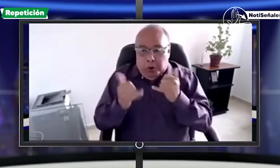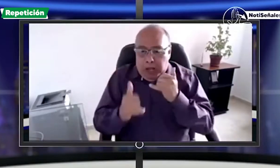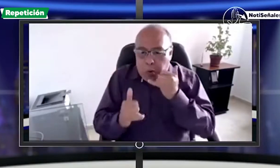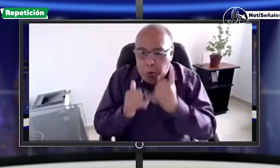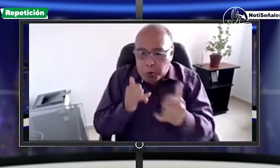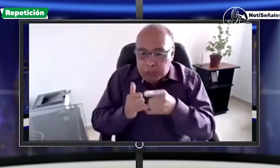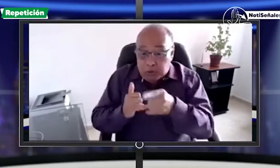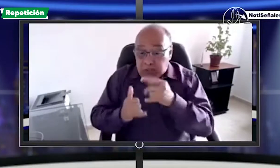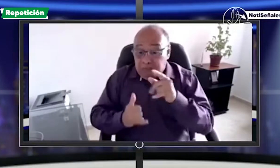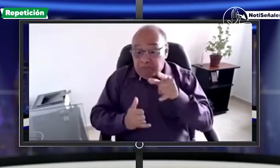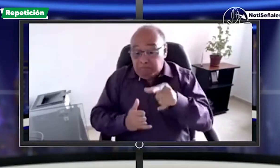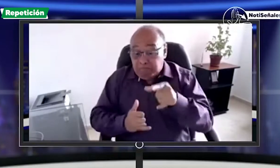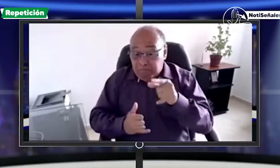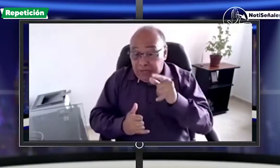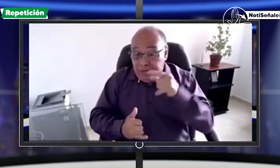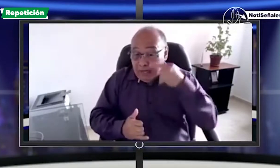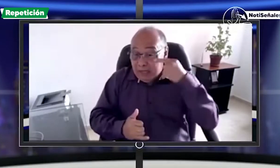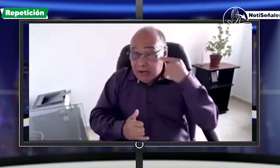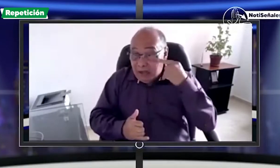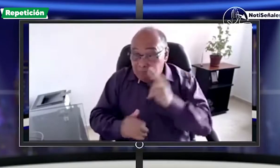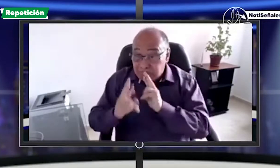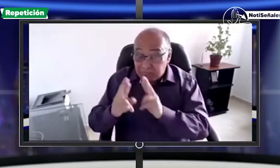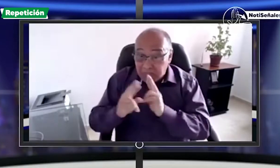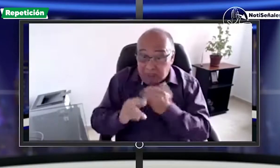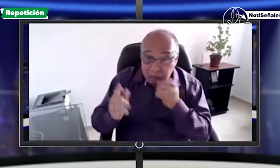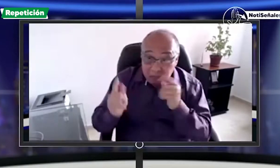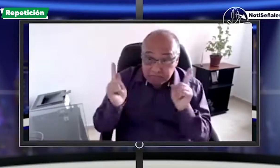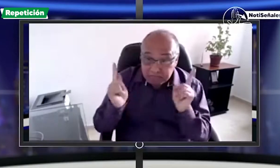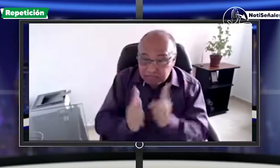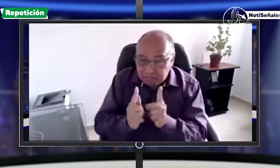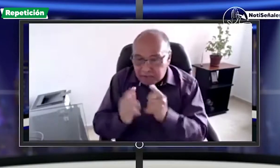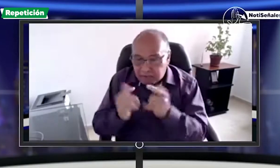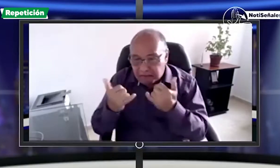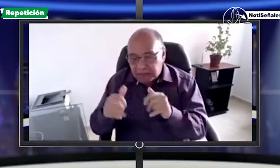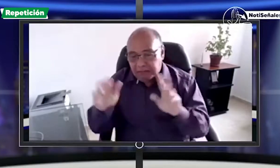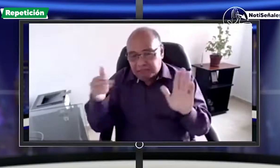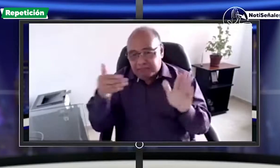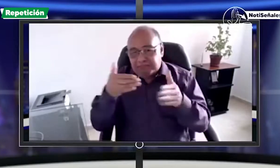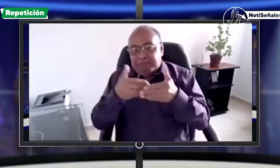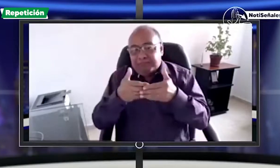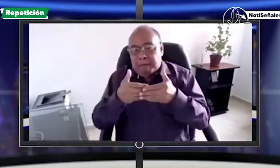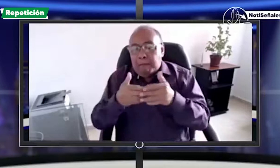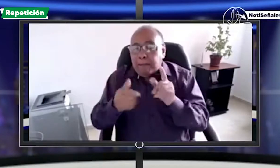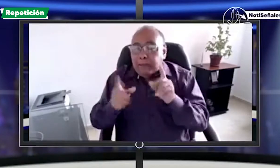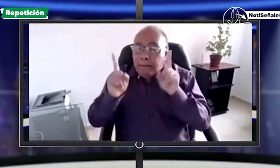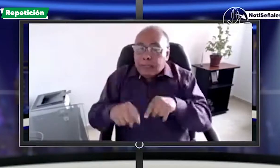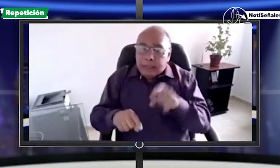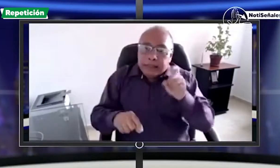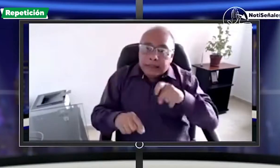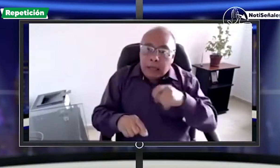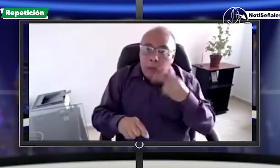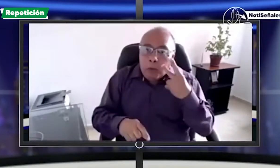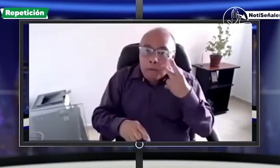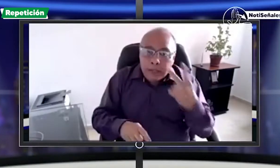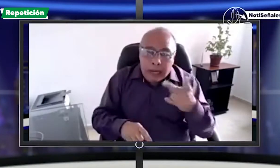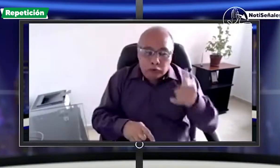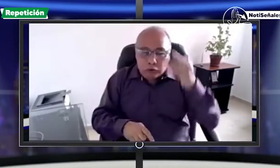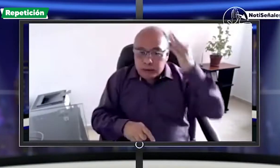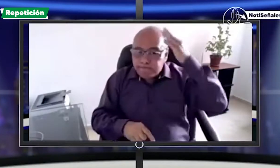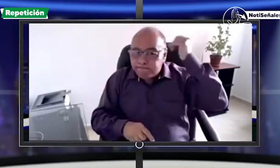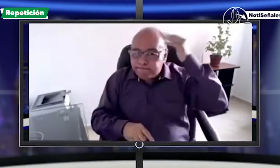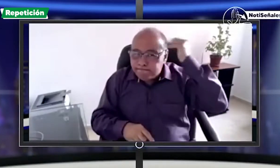bueno entonces ahora no sé si Luceli ya entonces pues con estas últimas